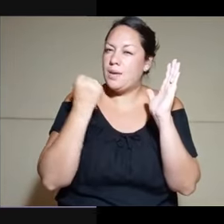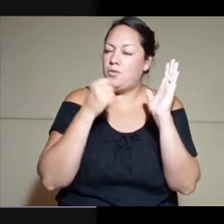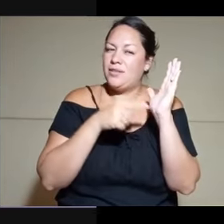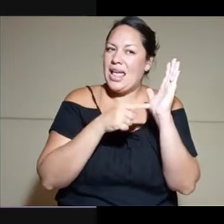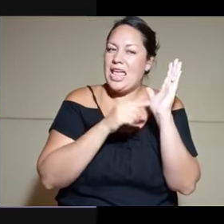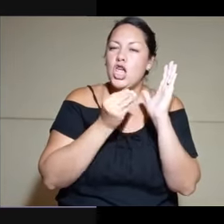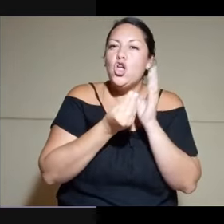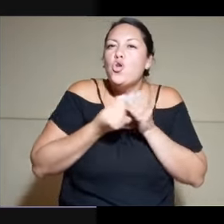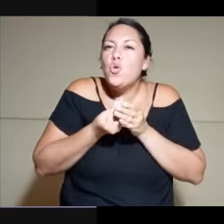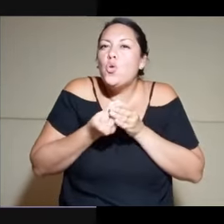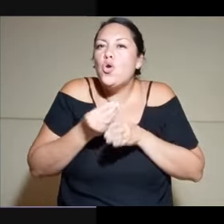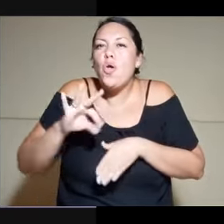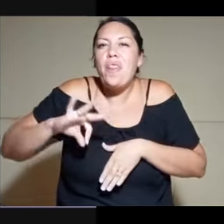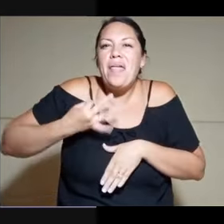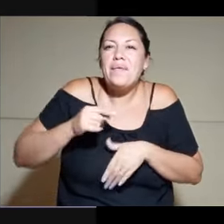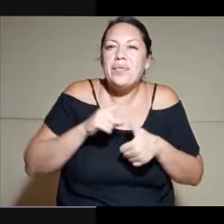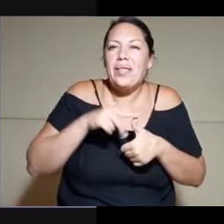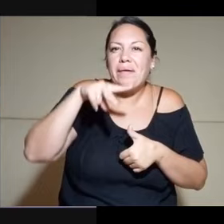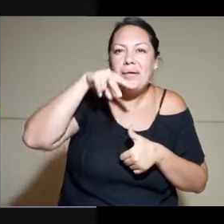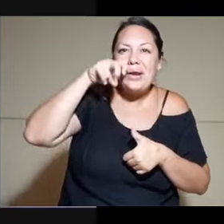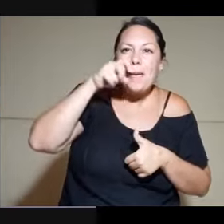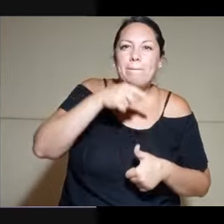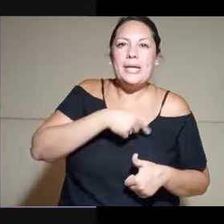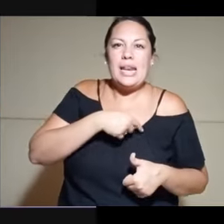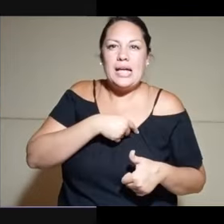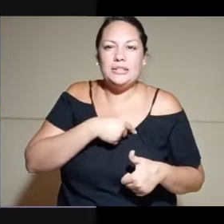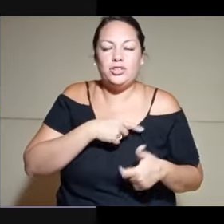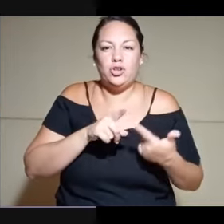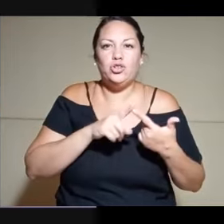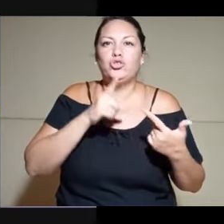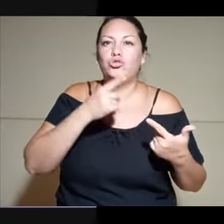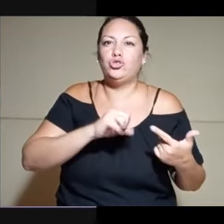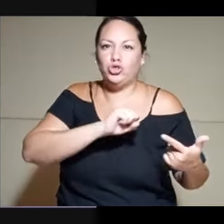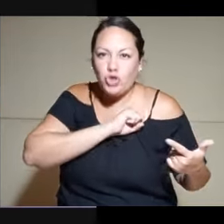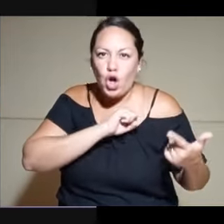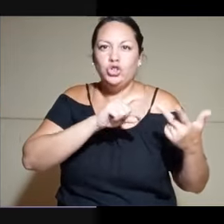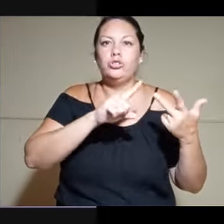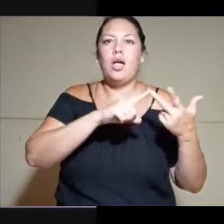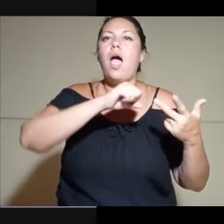vitales. resumo, el bulbo, Respiración fundamental, porque tenemos núcleos vitales,